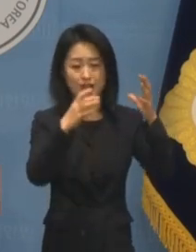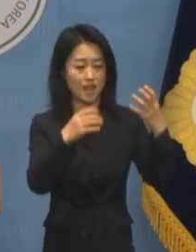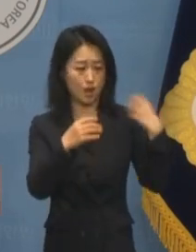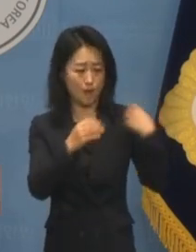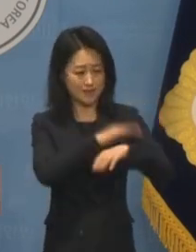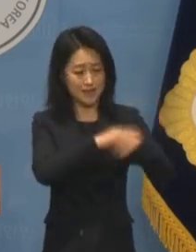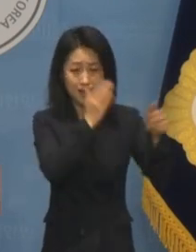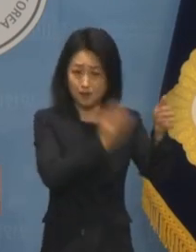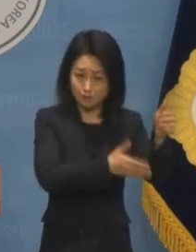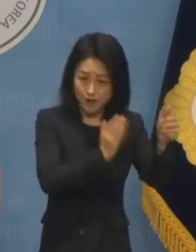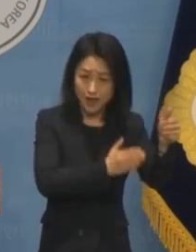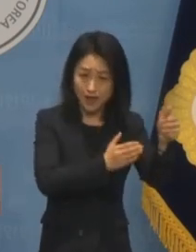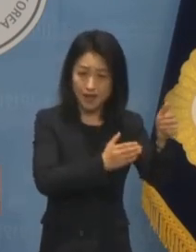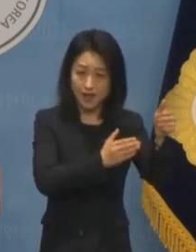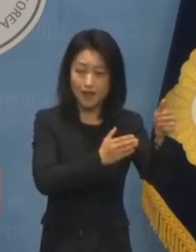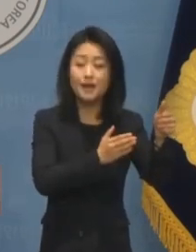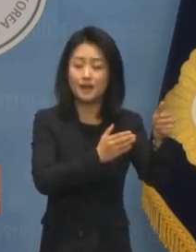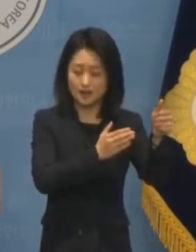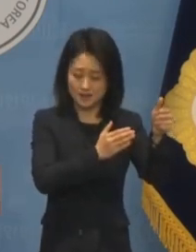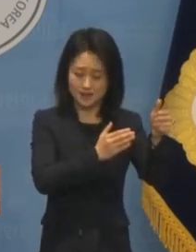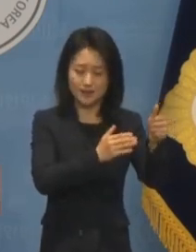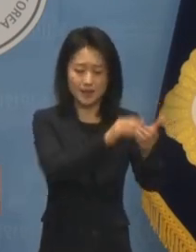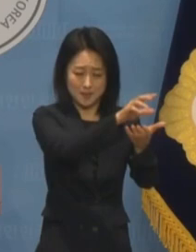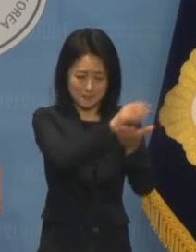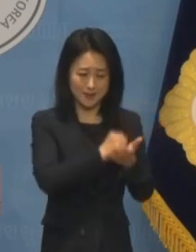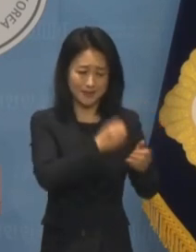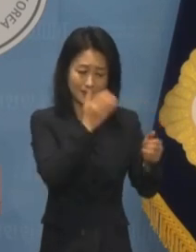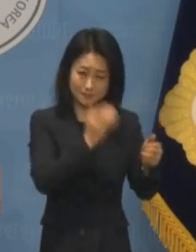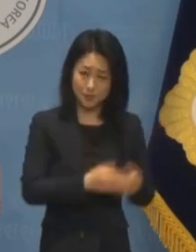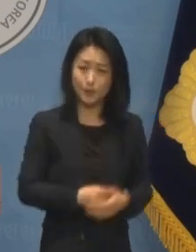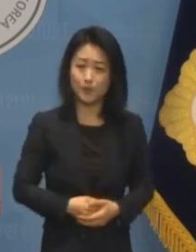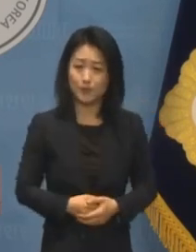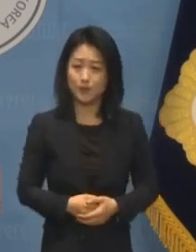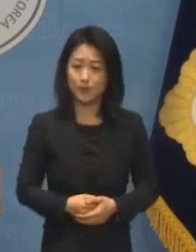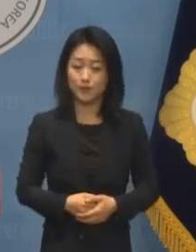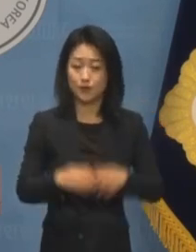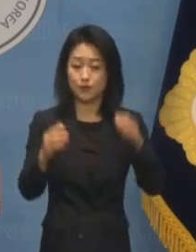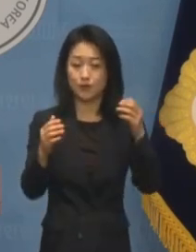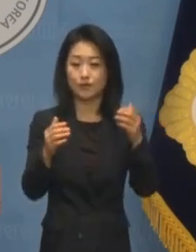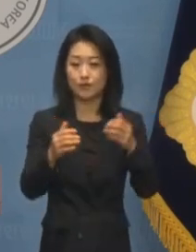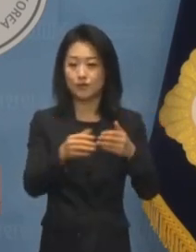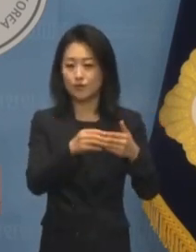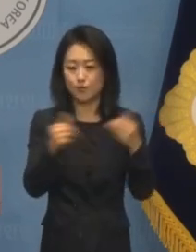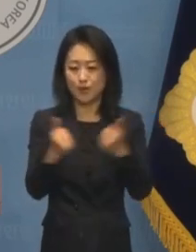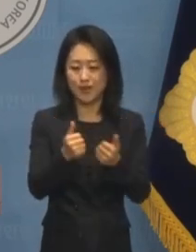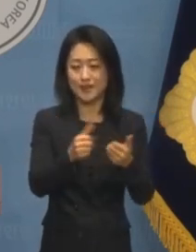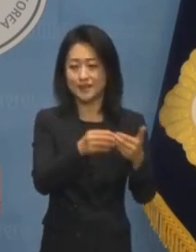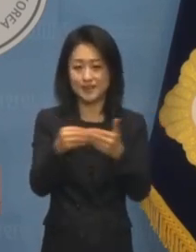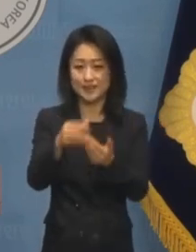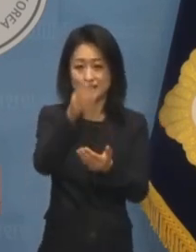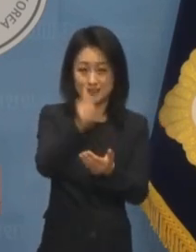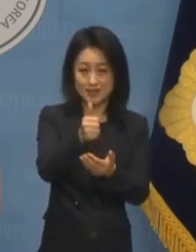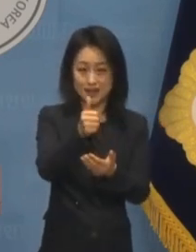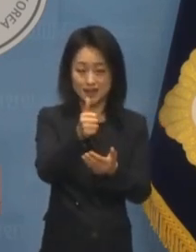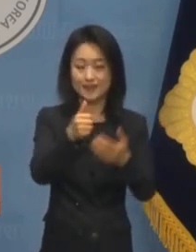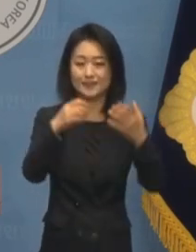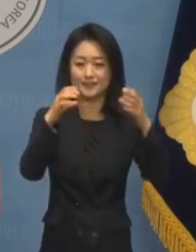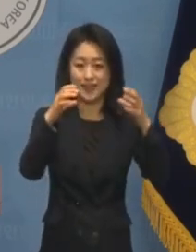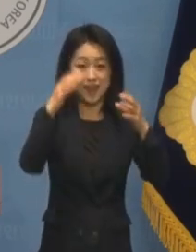하라는 채찍질이라고 받아들여야 합니다. 의장국에 걸맞도록 진보당은